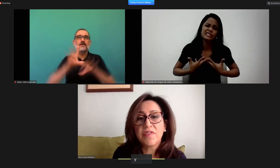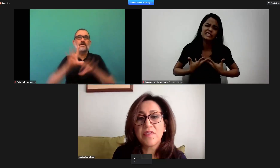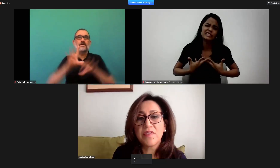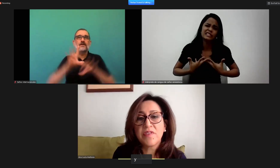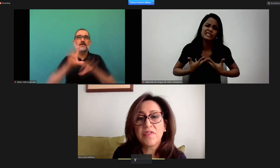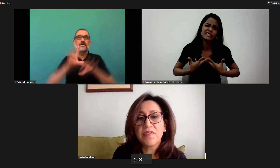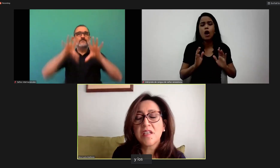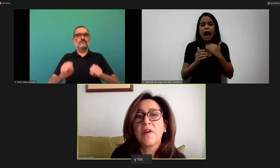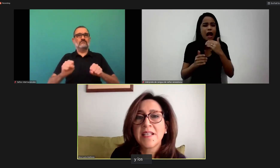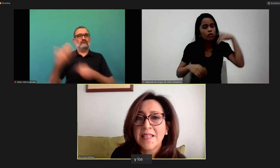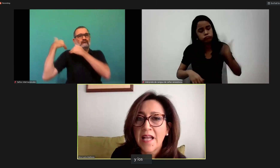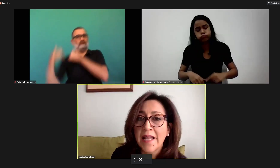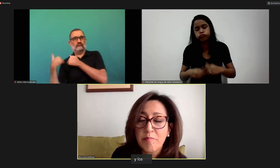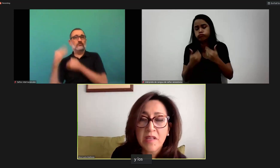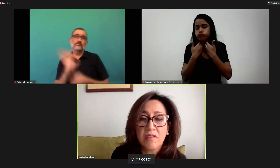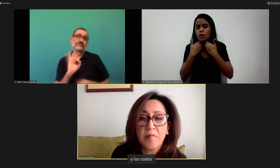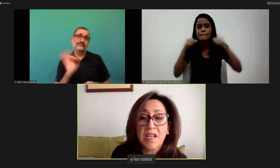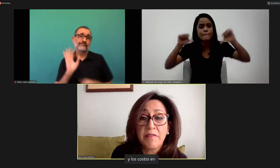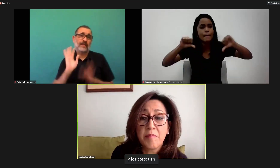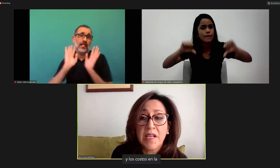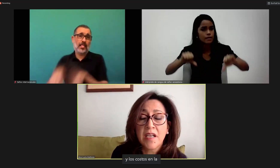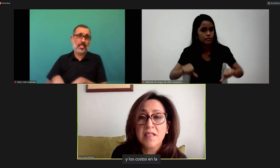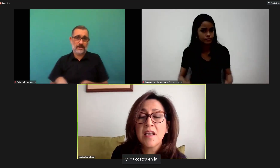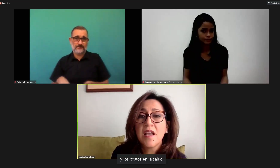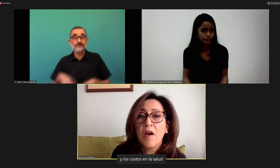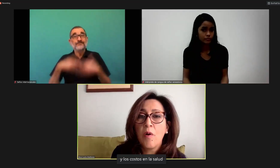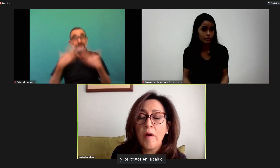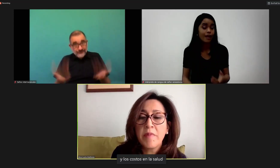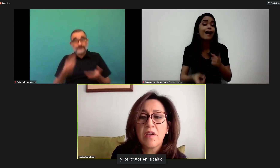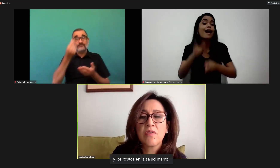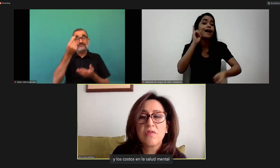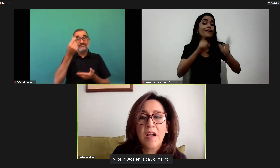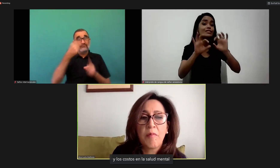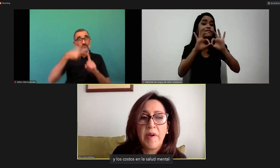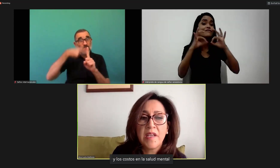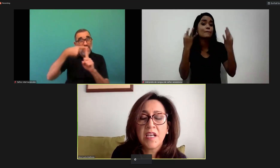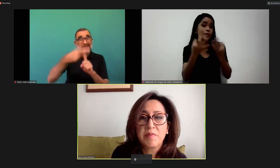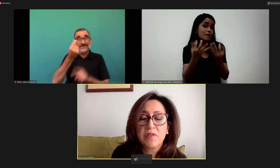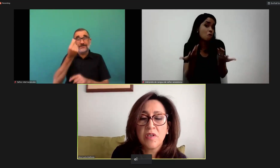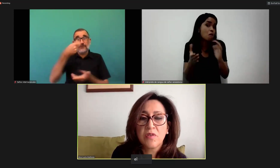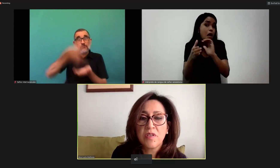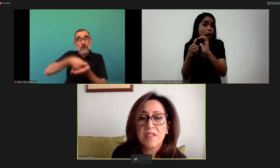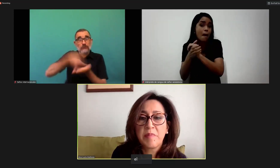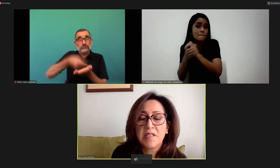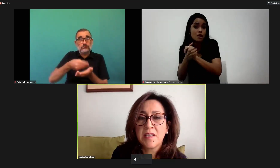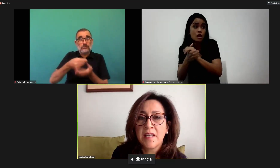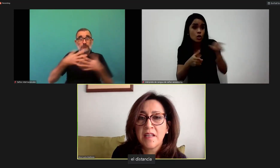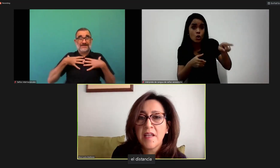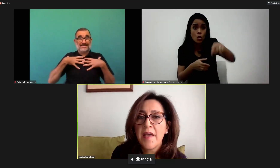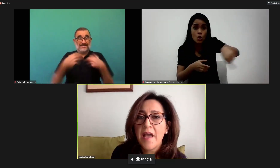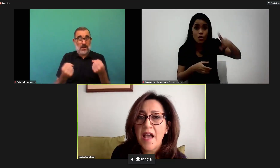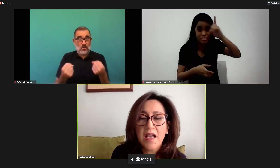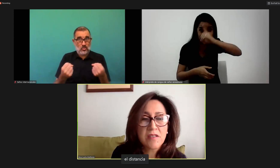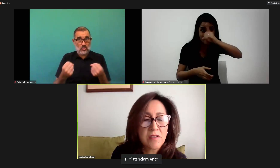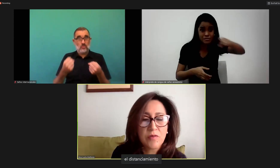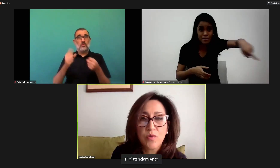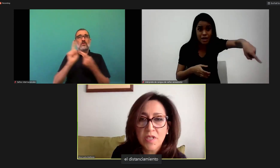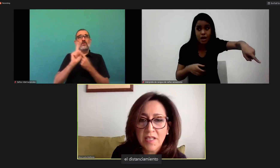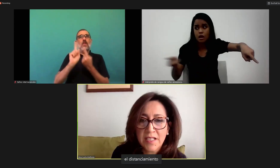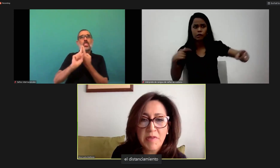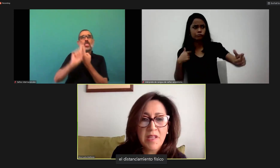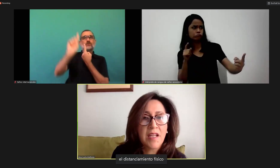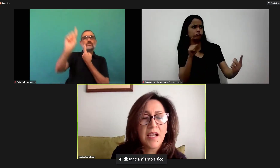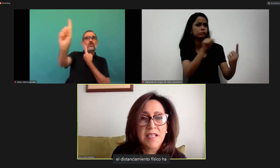distanciamiento físico han impedido también que familiares o amigos acompañen a las personas con discapacidad a